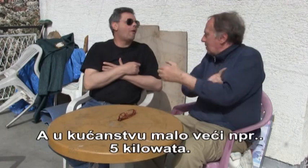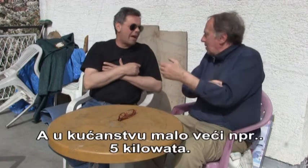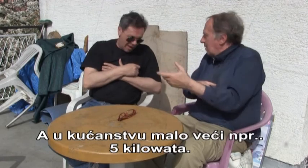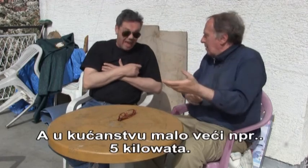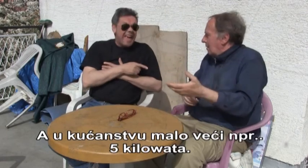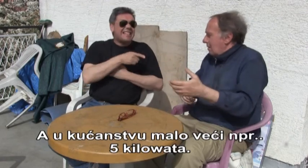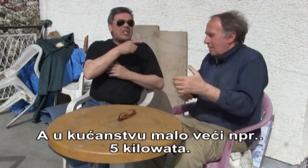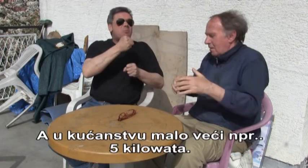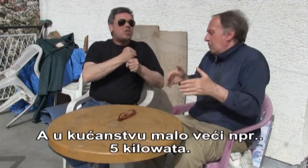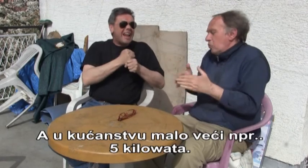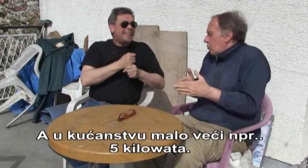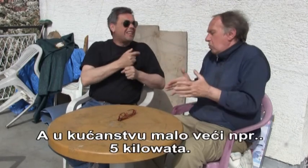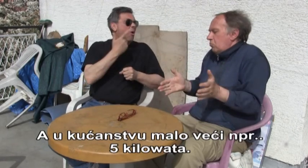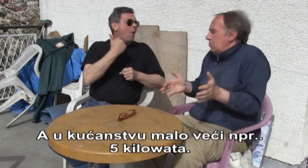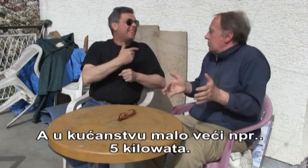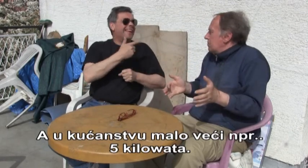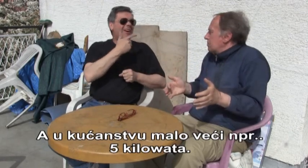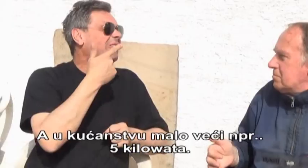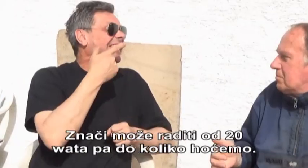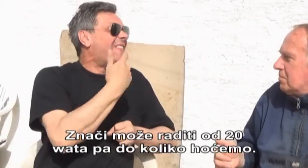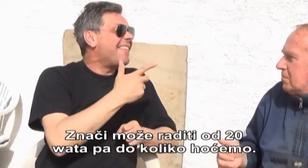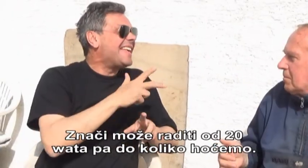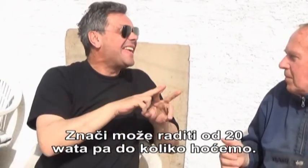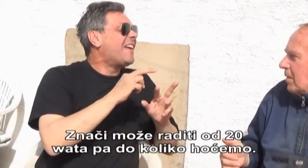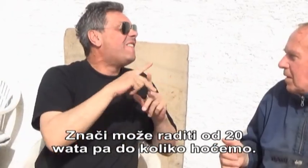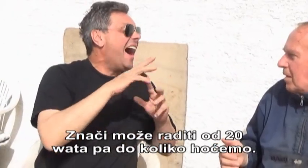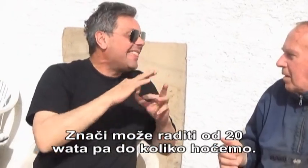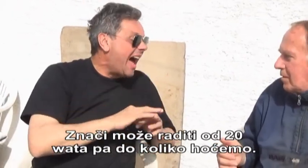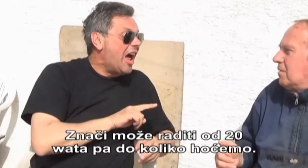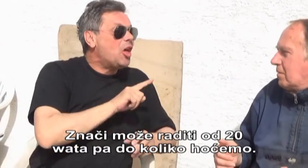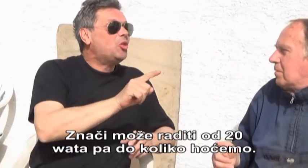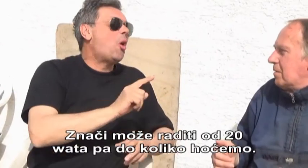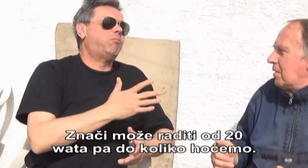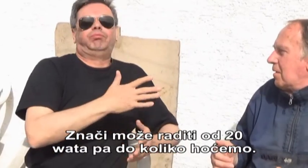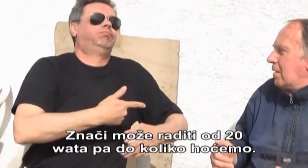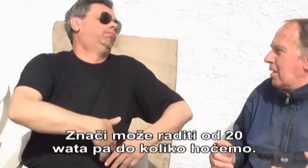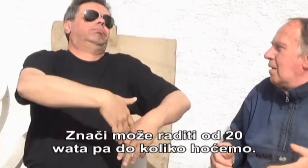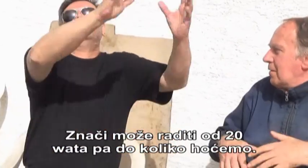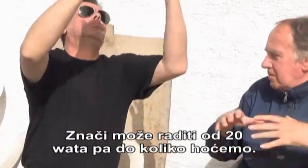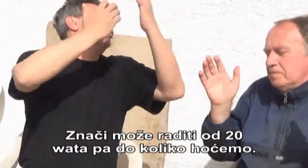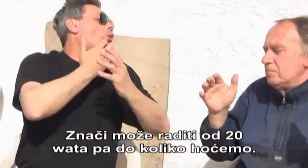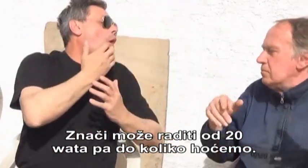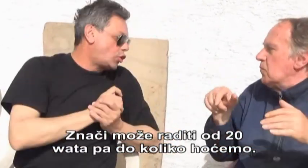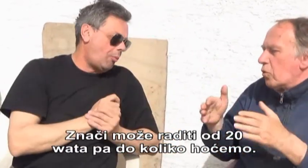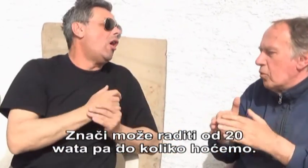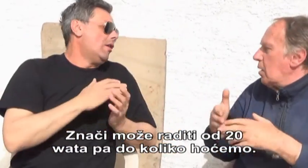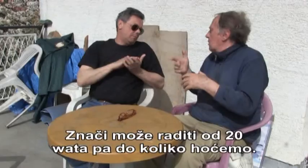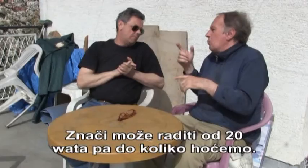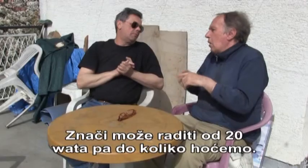Kilovata. Znači može raditi od 20 vata do koliko hoćemo.